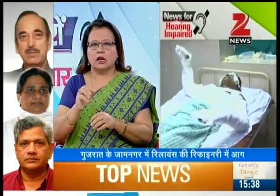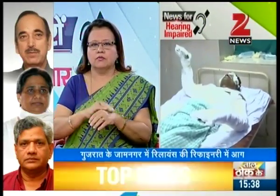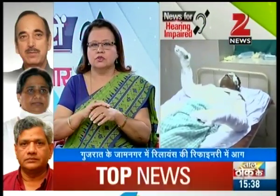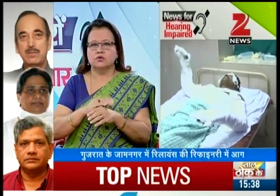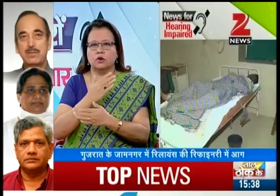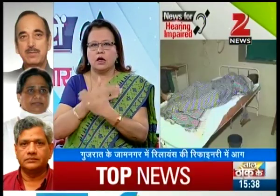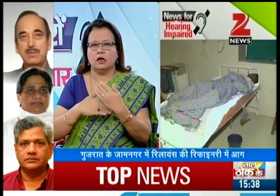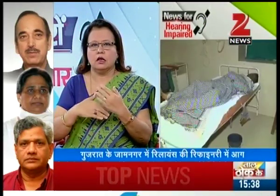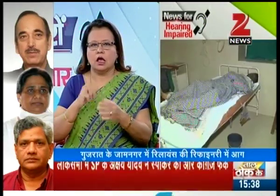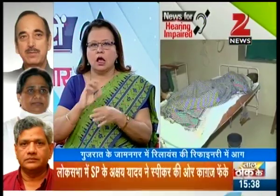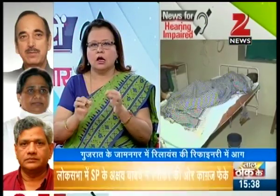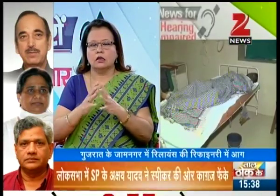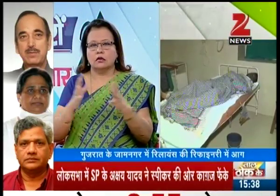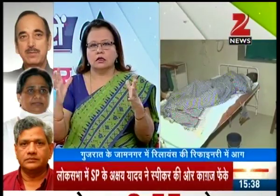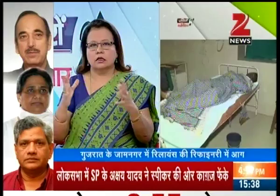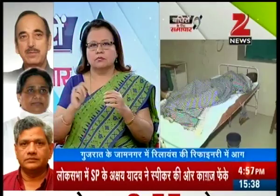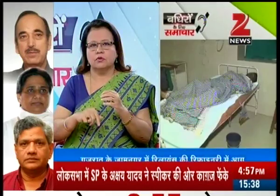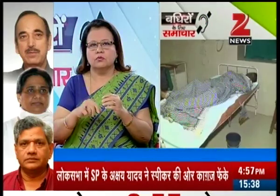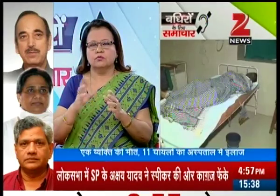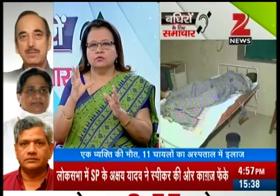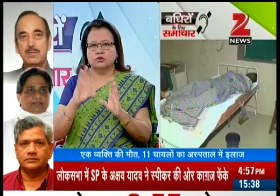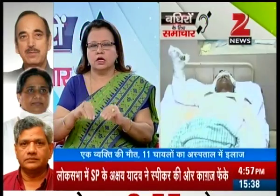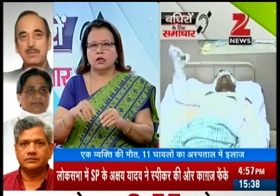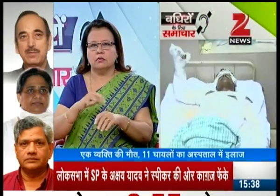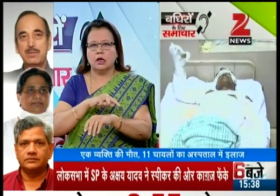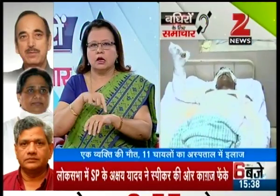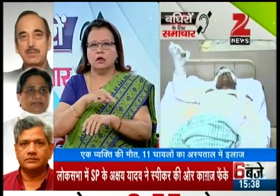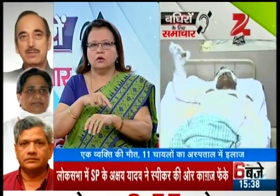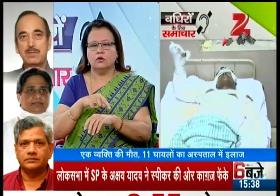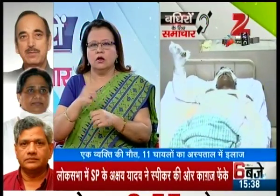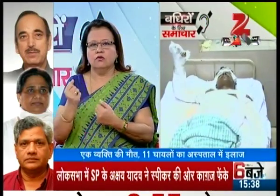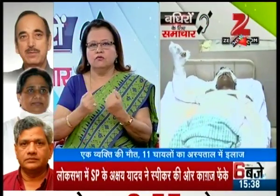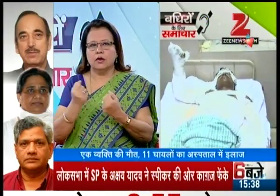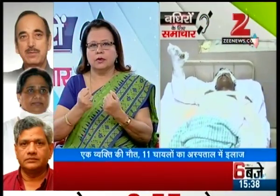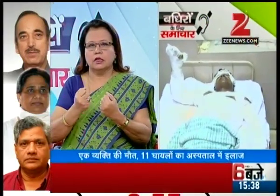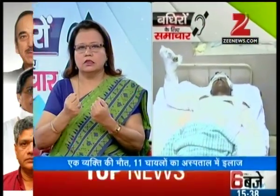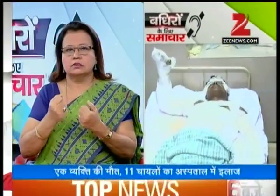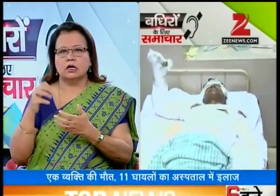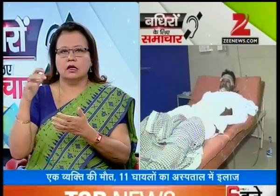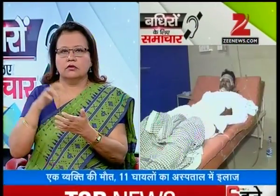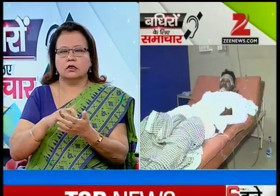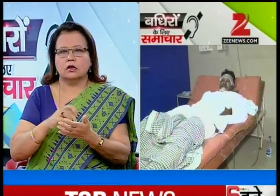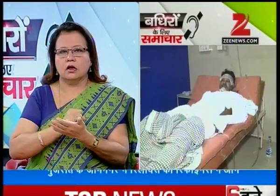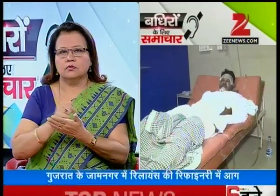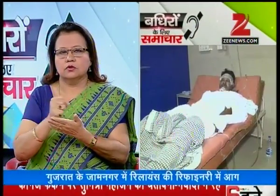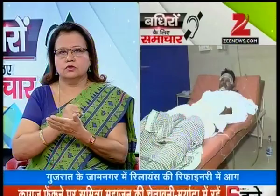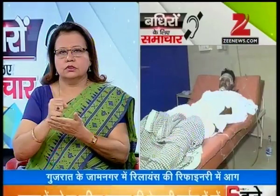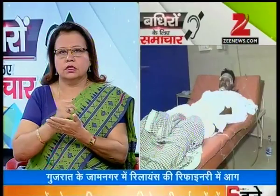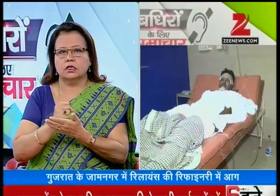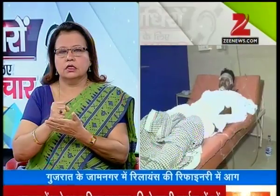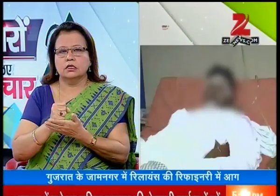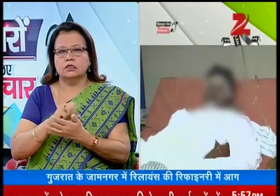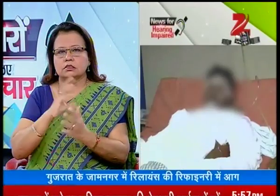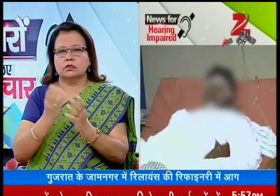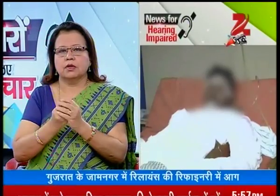मजदूर घायल हो गए यह इतनी भयानक थी कि बुझाने में घंटों लग गए फायर ब्रिगेड की कई गाड़ियां काफी देर तक आग बुझाने में